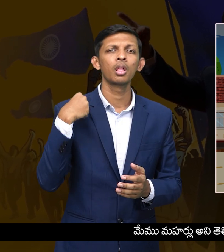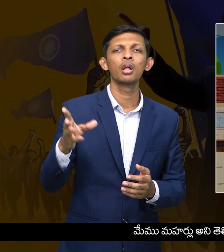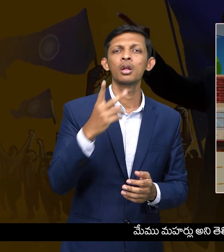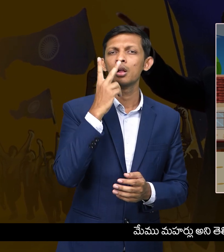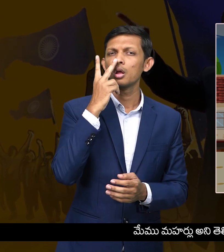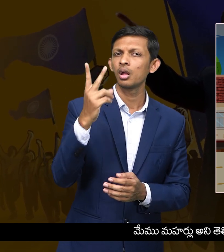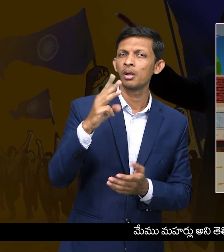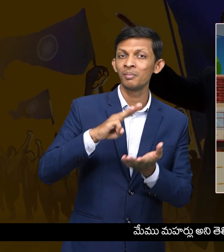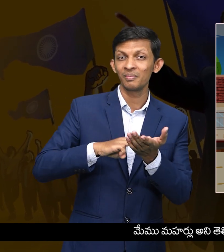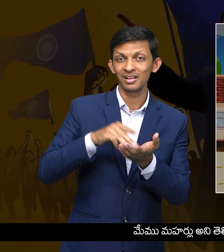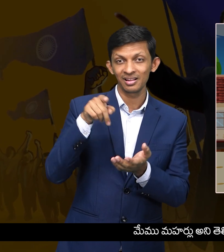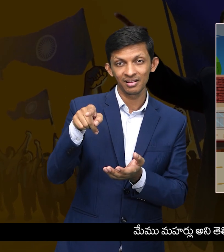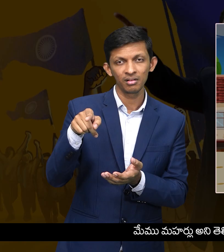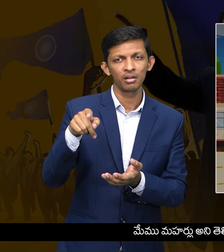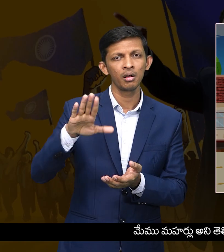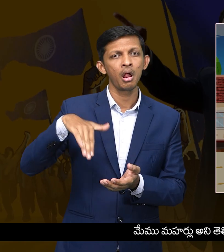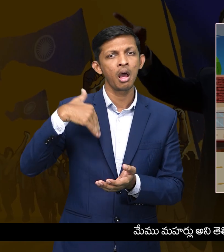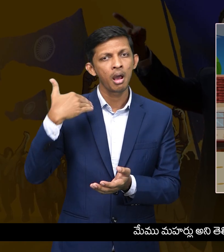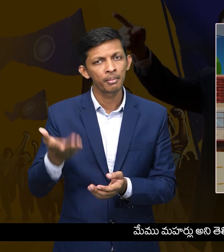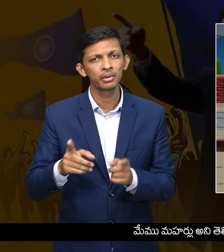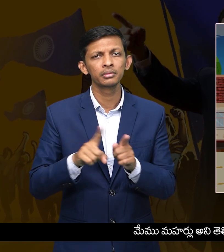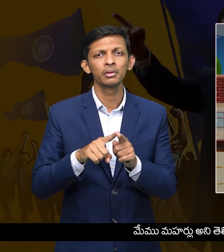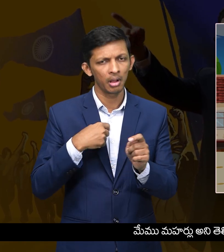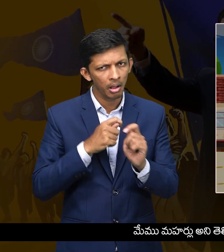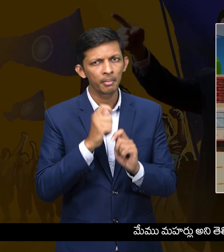అని తెలిసి బండివారు మమ్మల్ని తీసుకొని వెళ్ళలేదు.